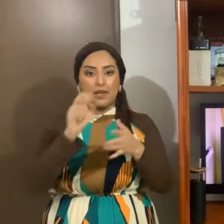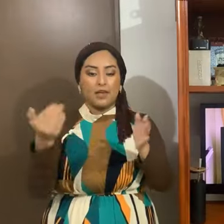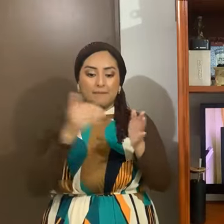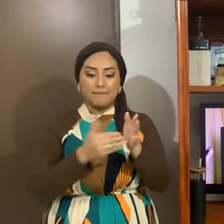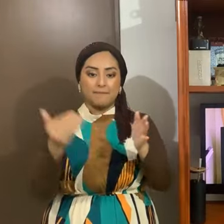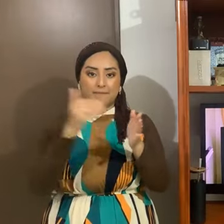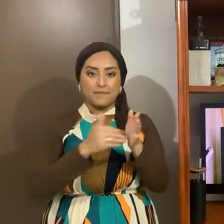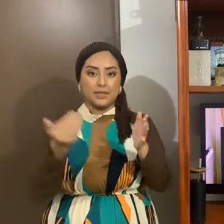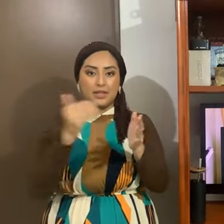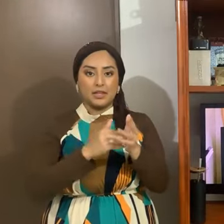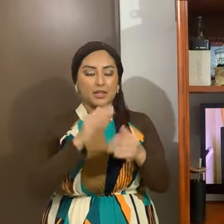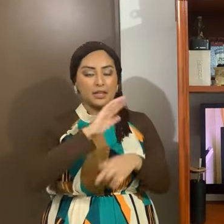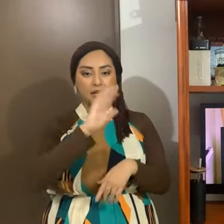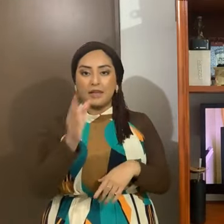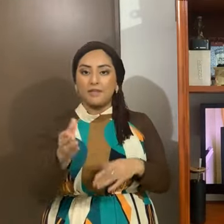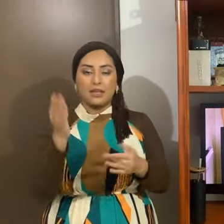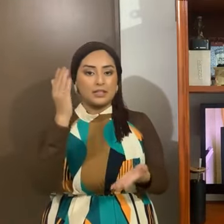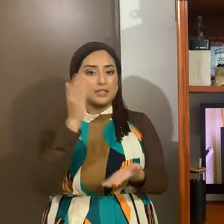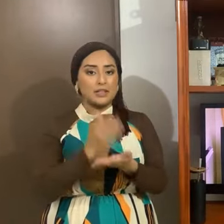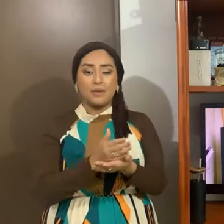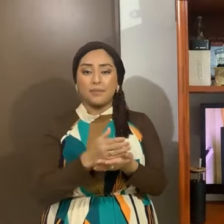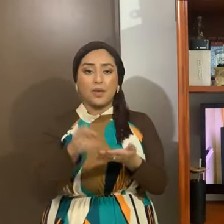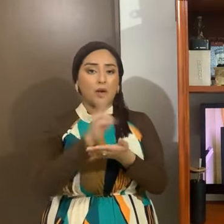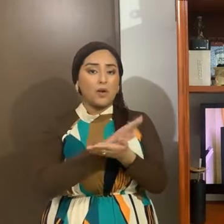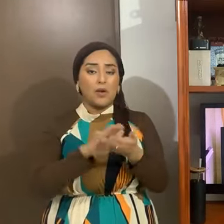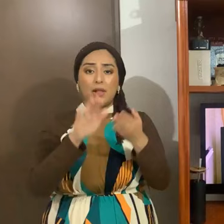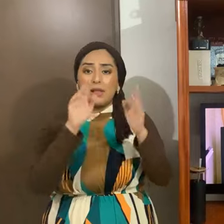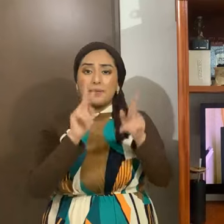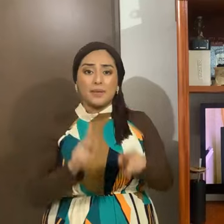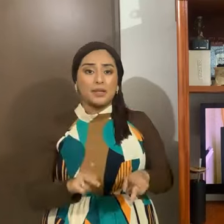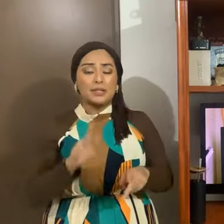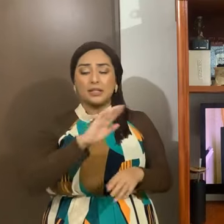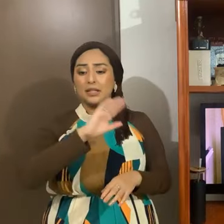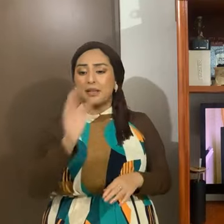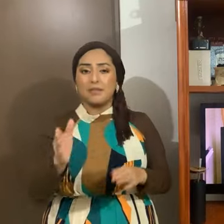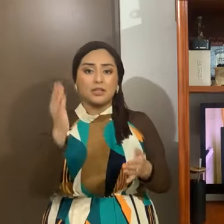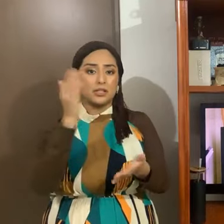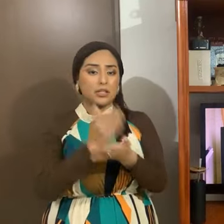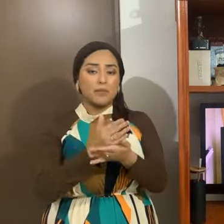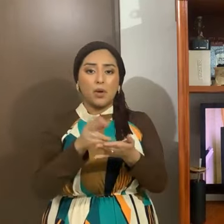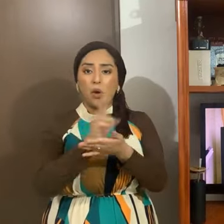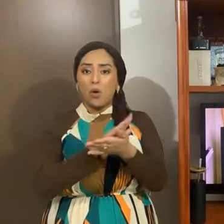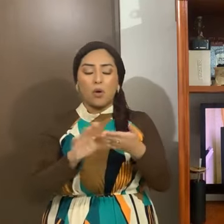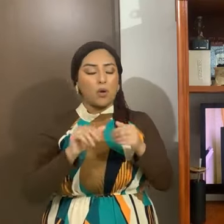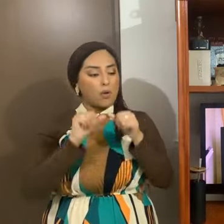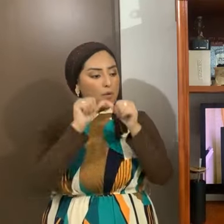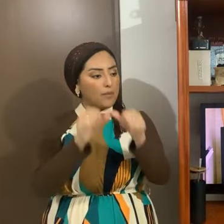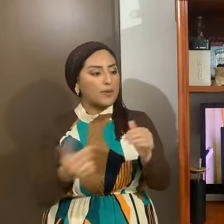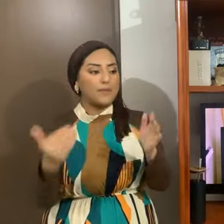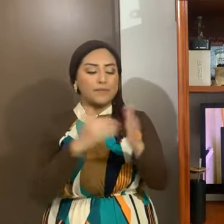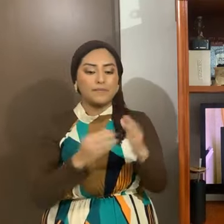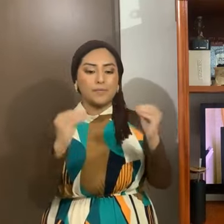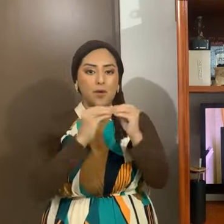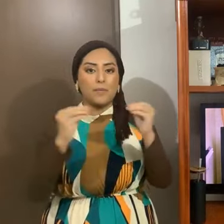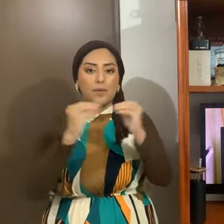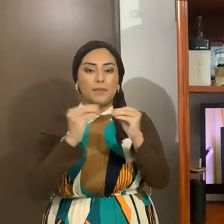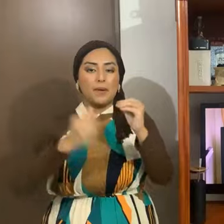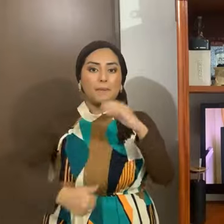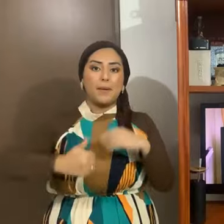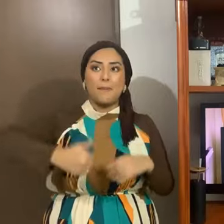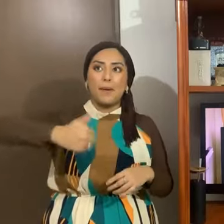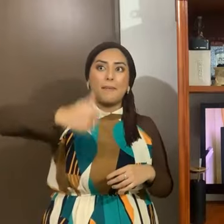constante. Nunca se detiene un santo, un salvo, un creyente en santificarse. Siempre va a más, a más, a